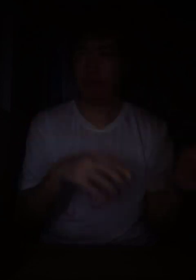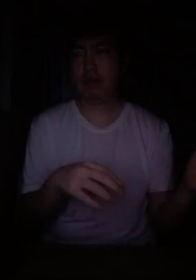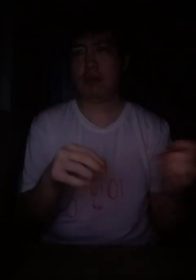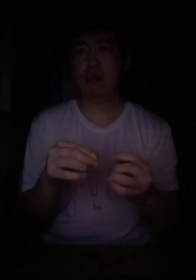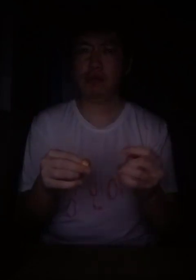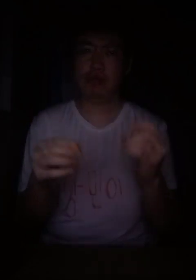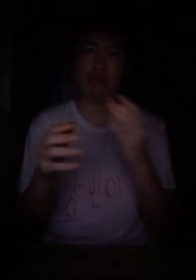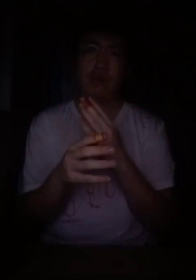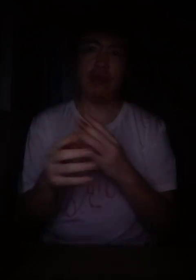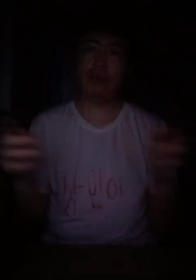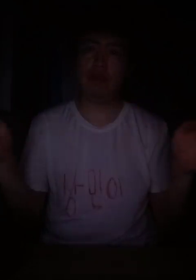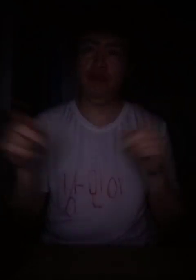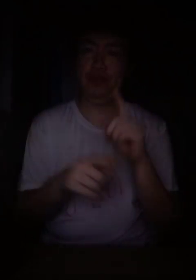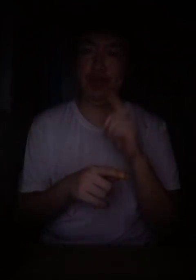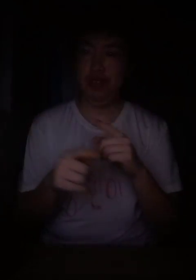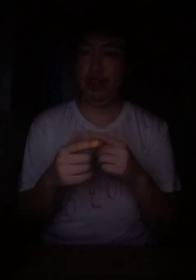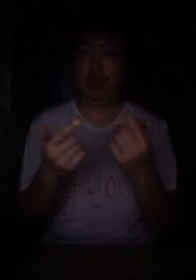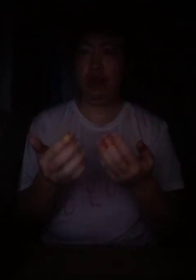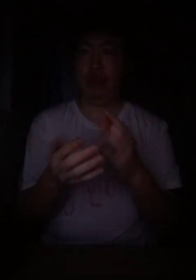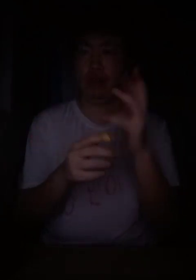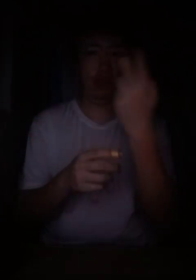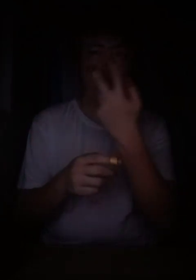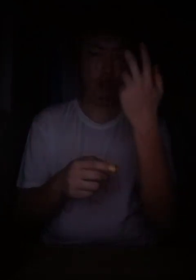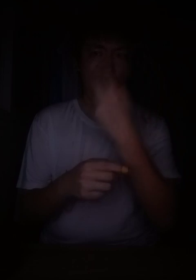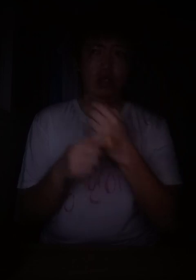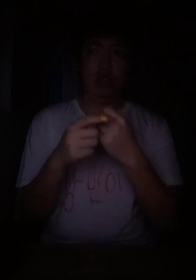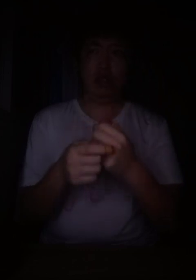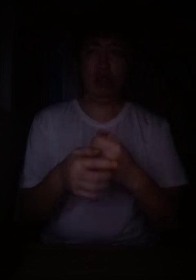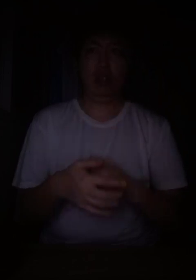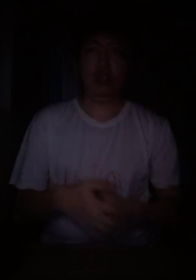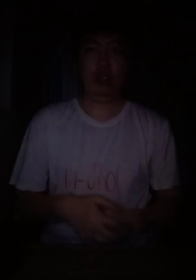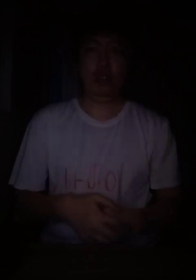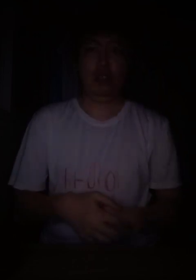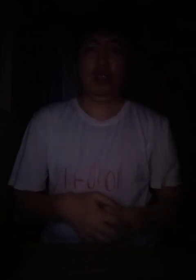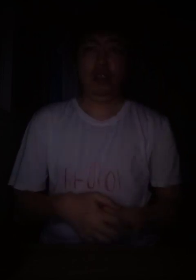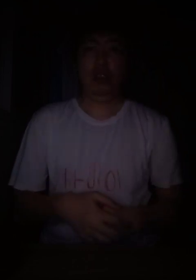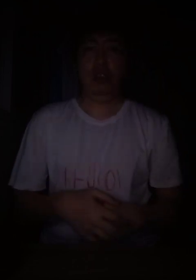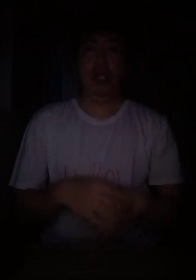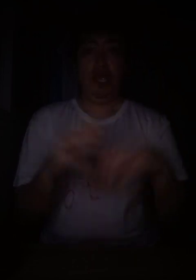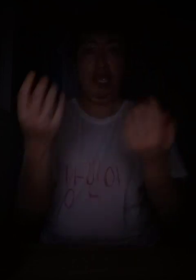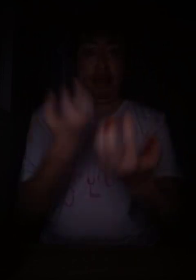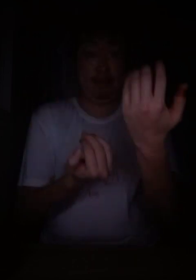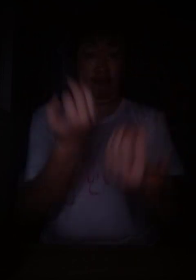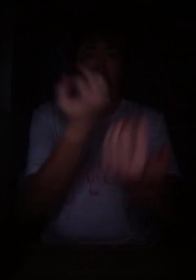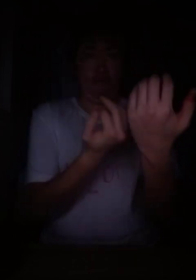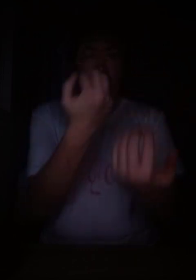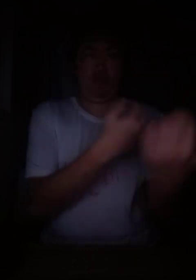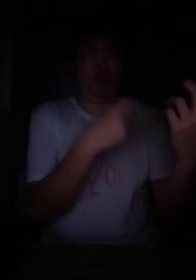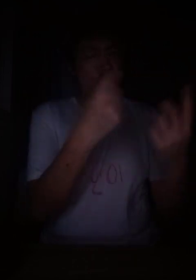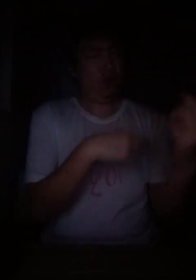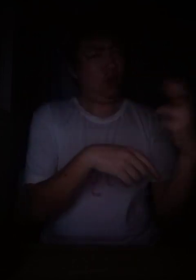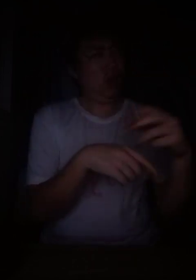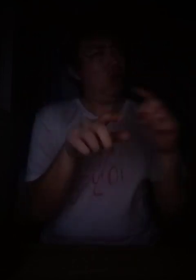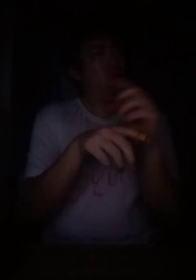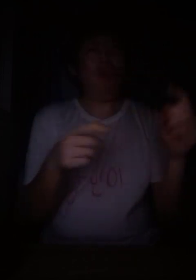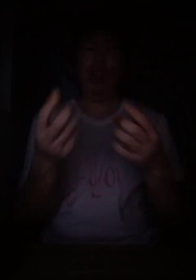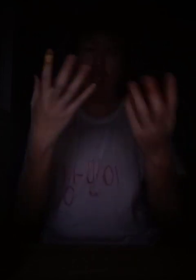배제하지 않고 사망 원인을 조사하고 있습니다. 시뻘건 불길과 검은 연기가 쉴 새 없이 뿜어져